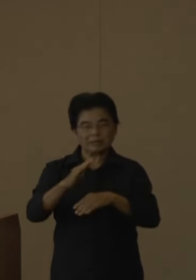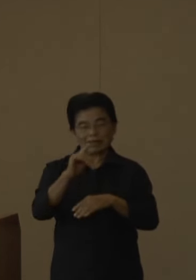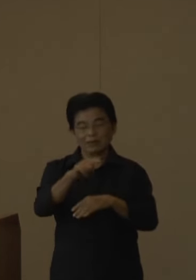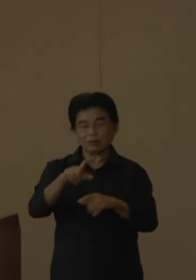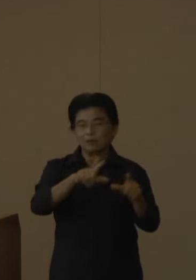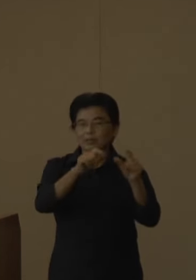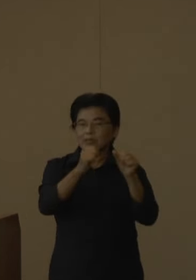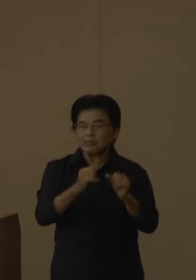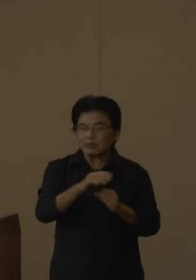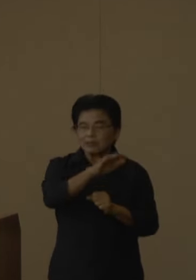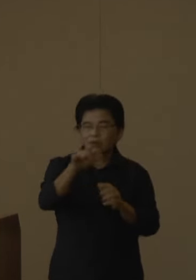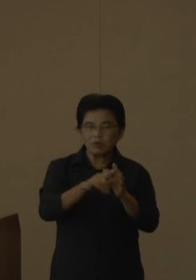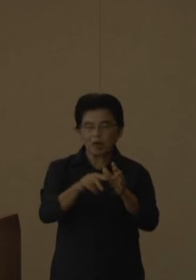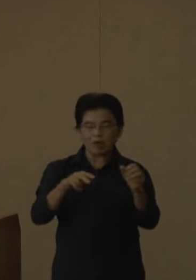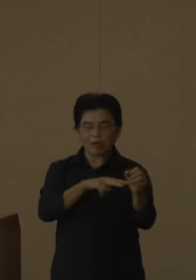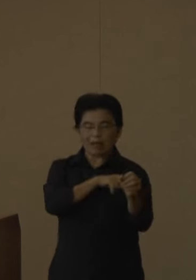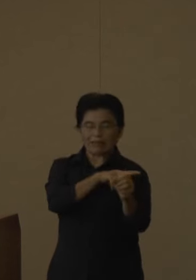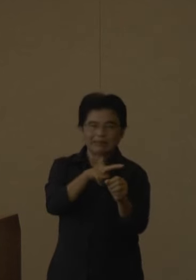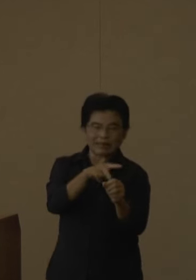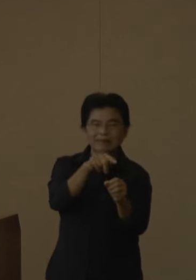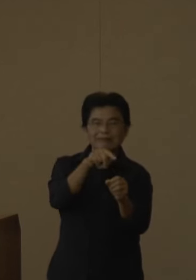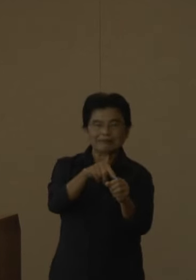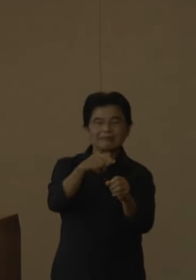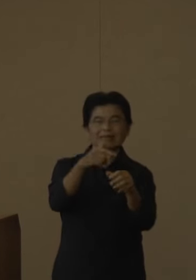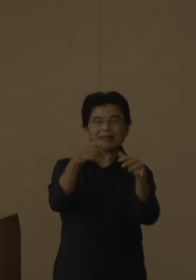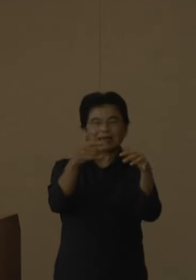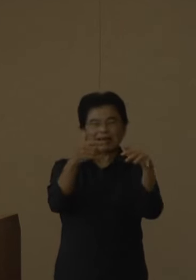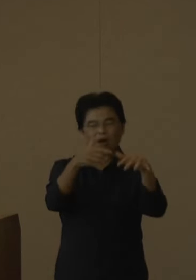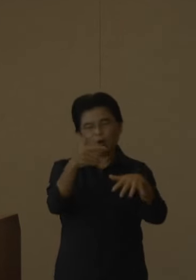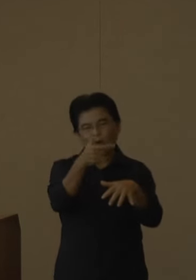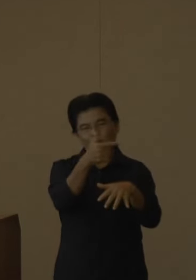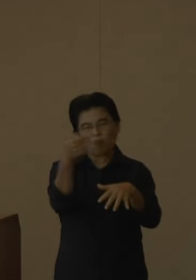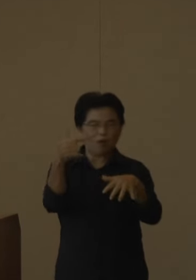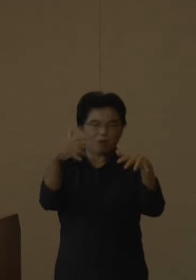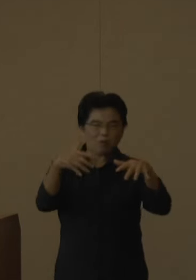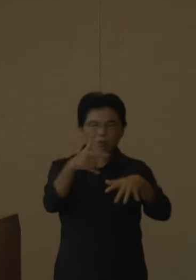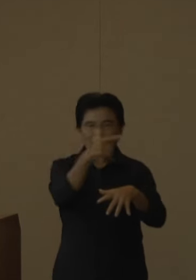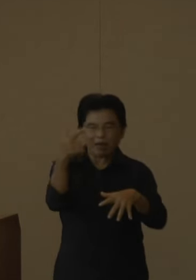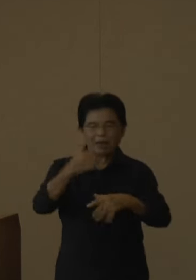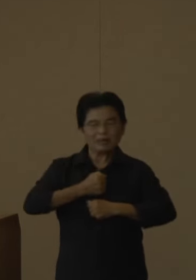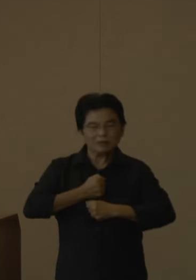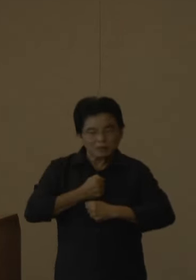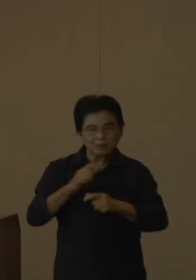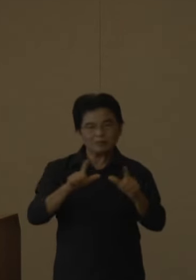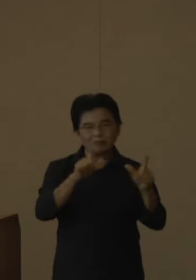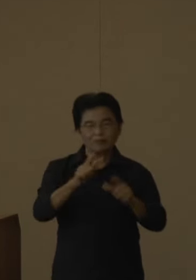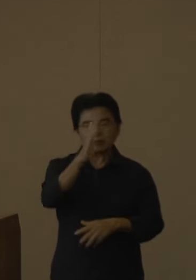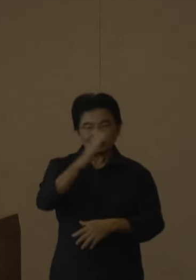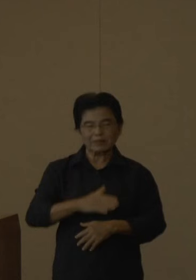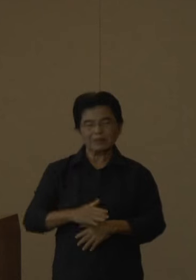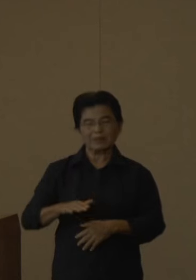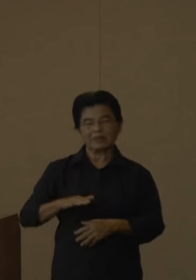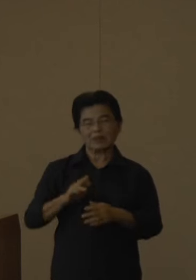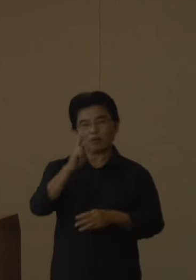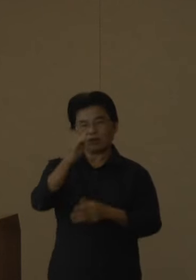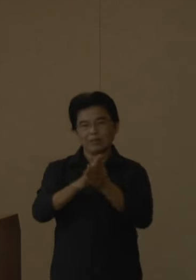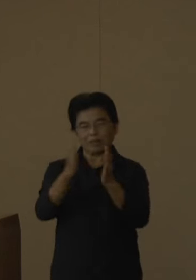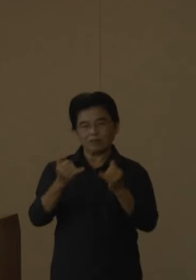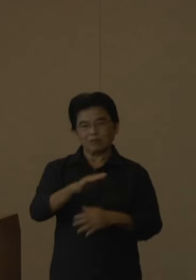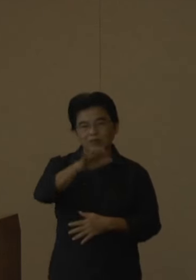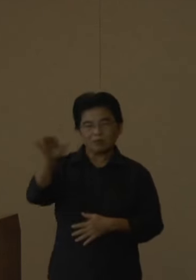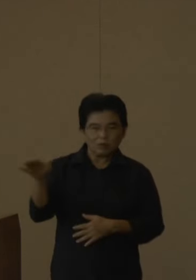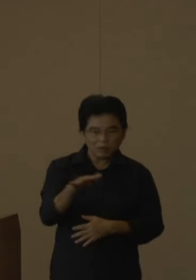ましてはこの台風の影響による大雨に十分にご注意いただきますようよろしくお願いいたします。県民の皆様におかれましては